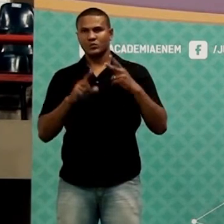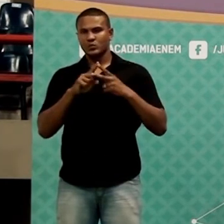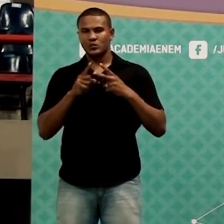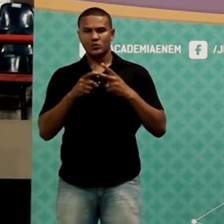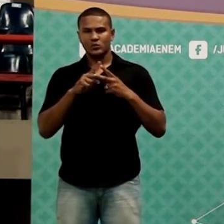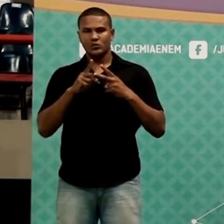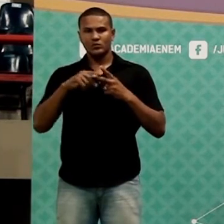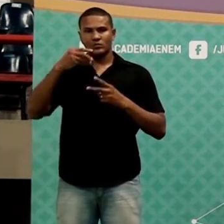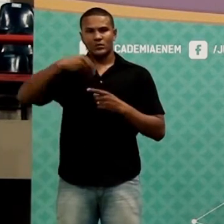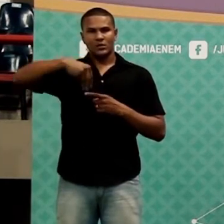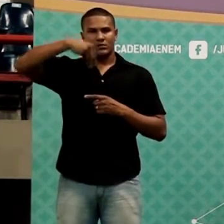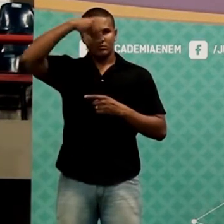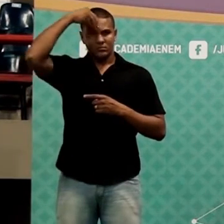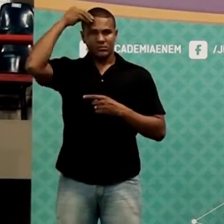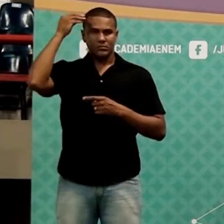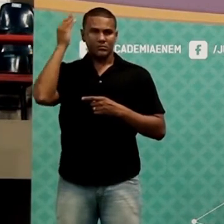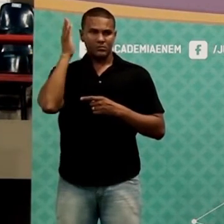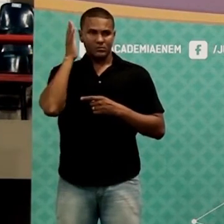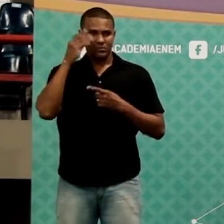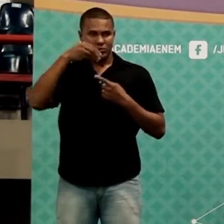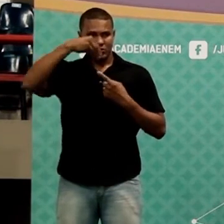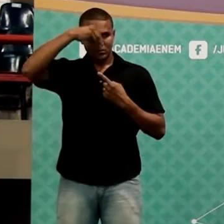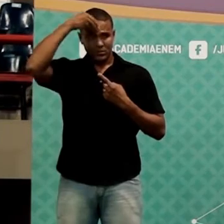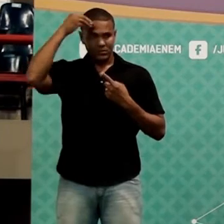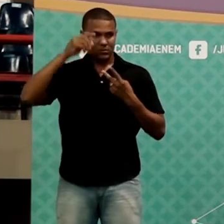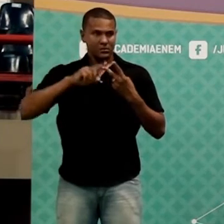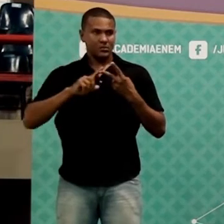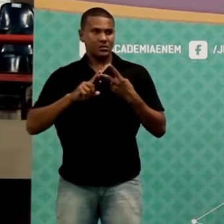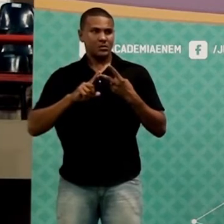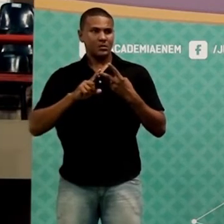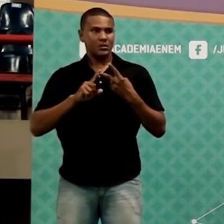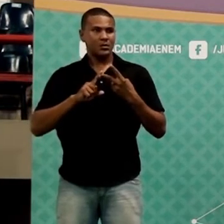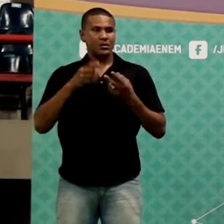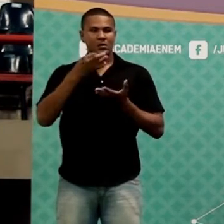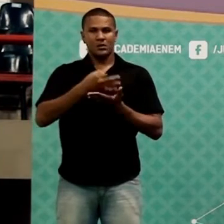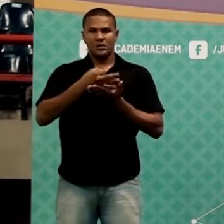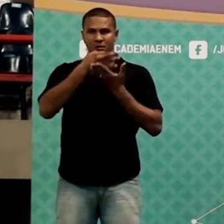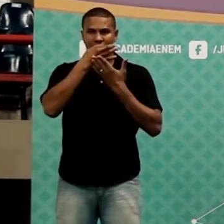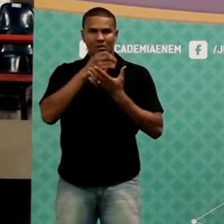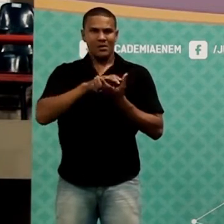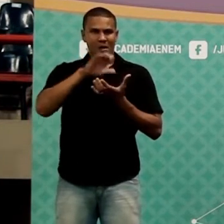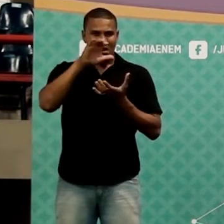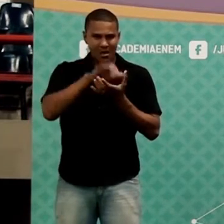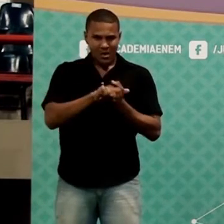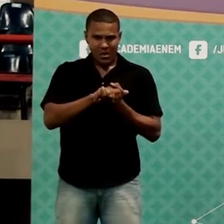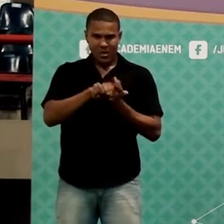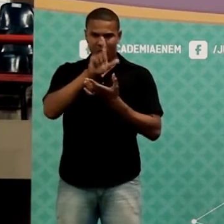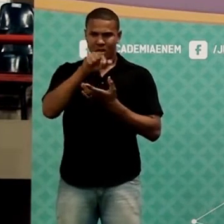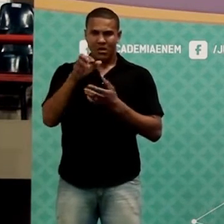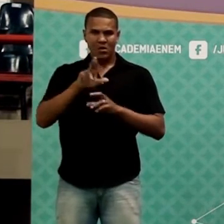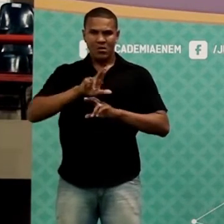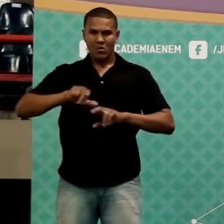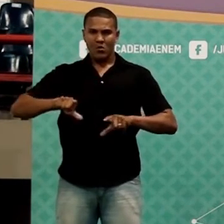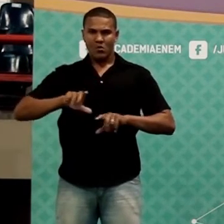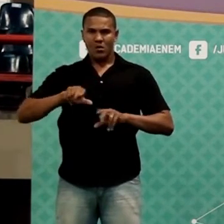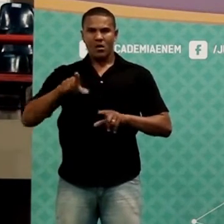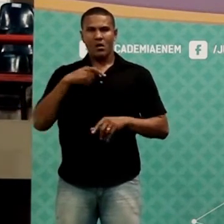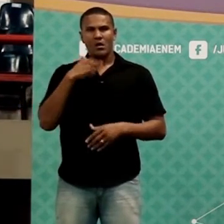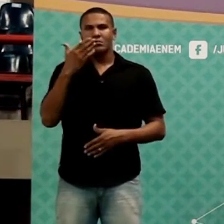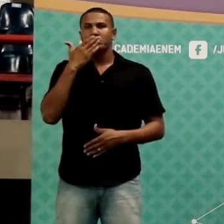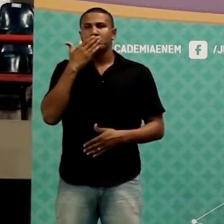e a Eucaristia. Não tem mais a confissão. Casamento não é mais sacramento, é uma